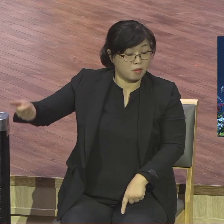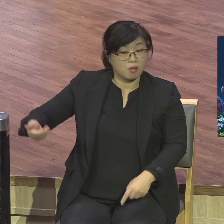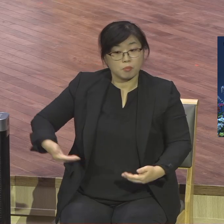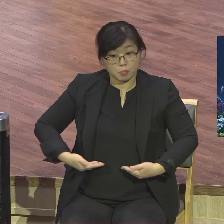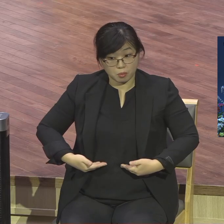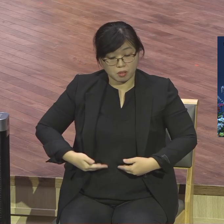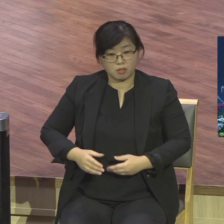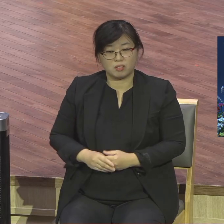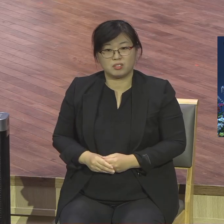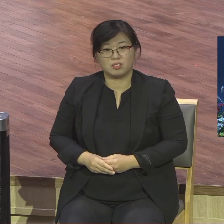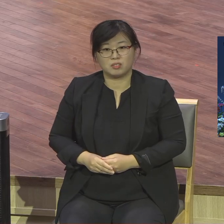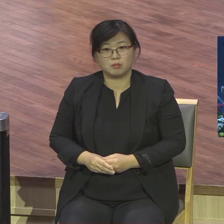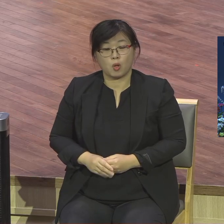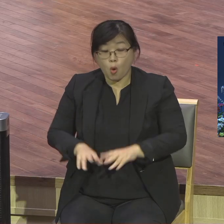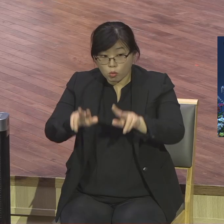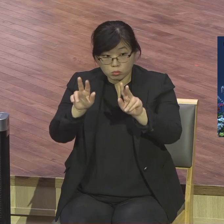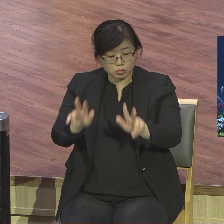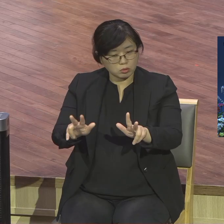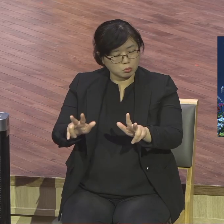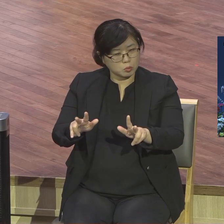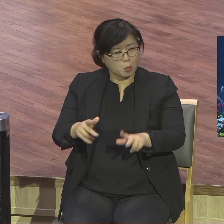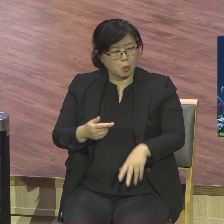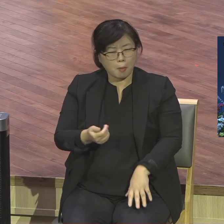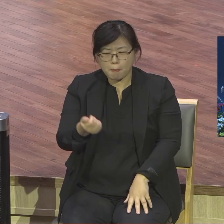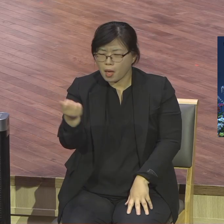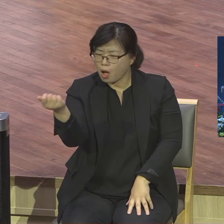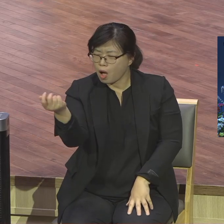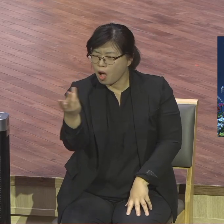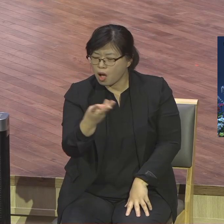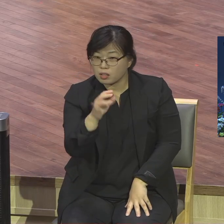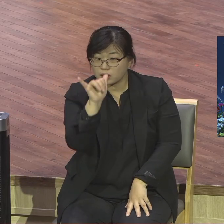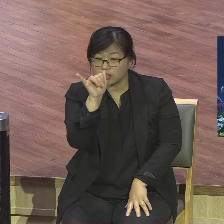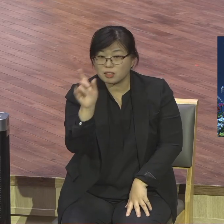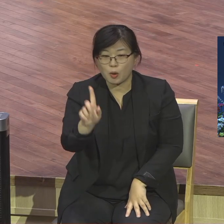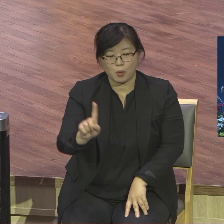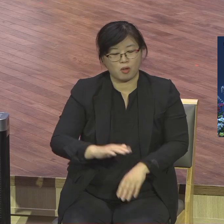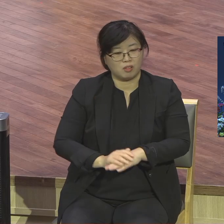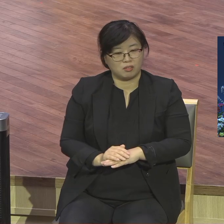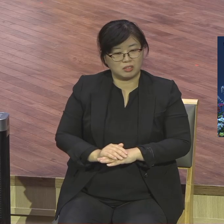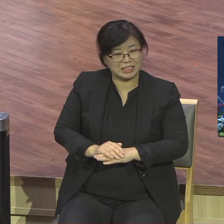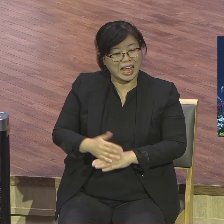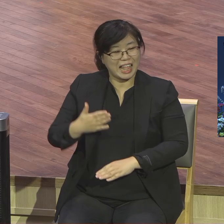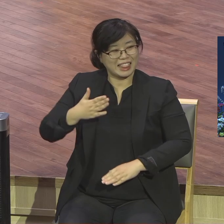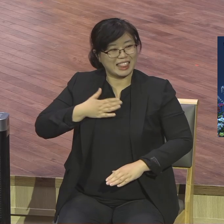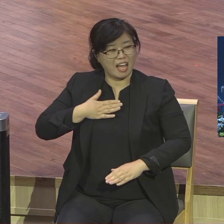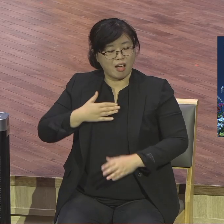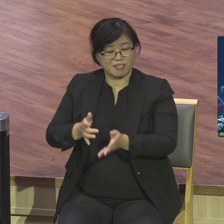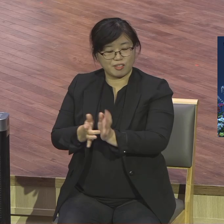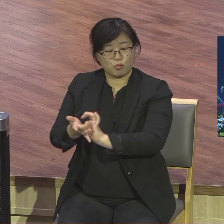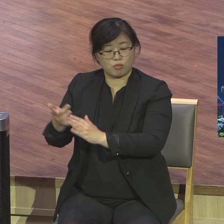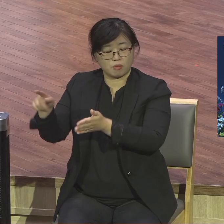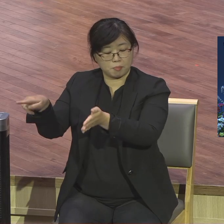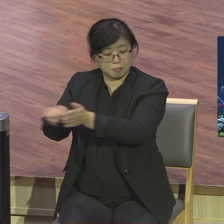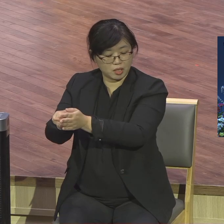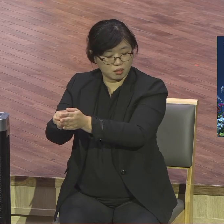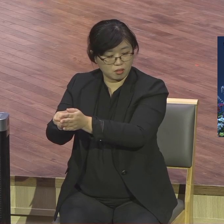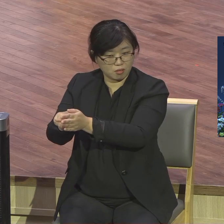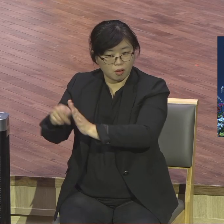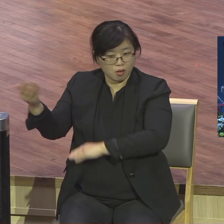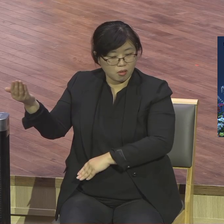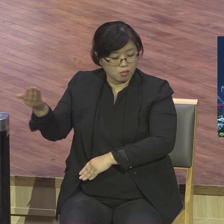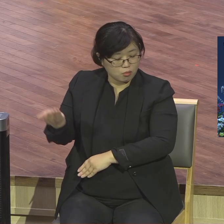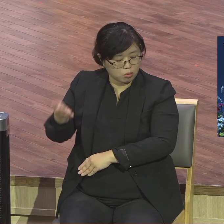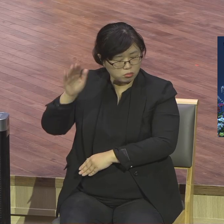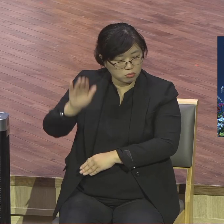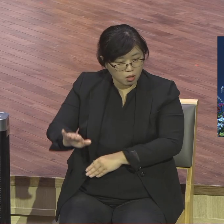끊지 못하고 오장장한 스탠스를 잡고 있는 장로도 지사도 권사도 있어요. 내가 몇몇